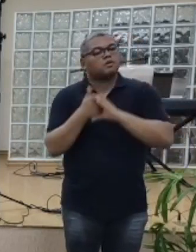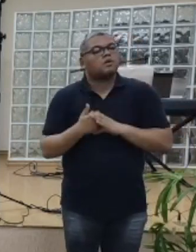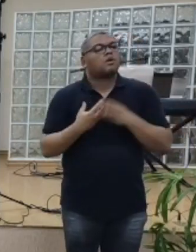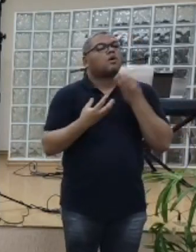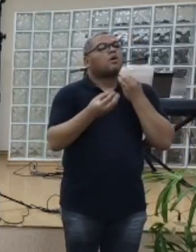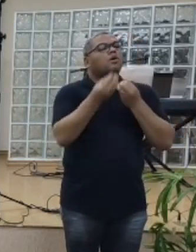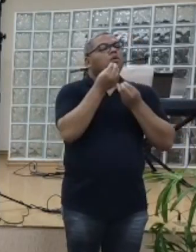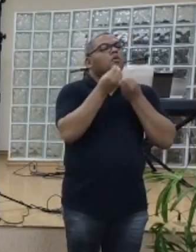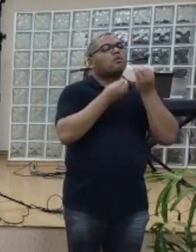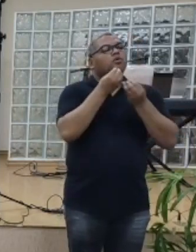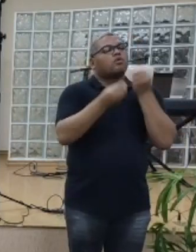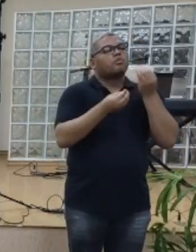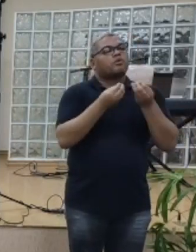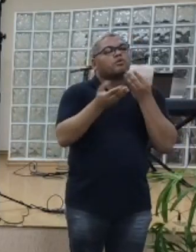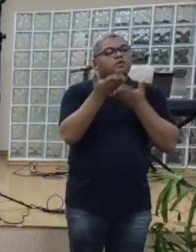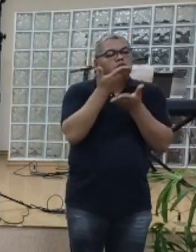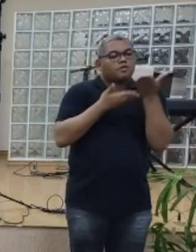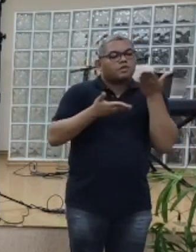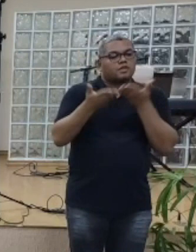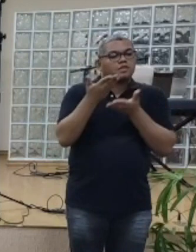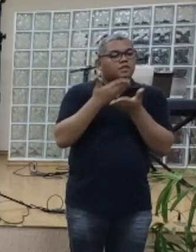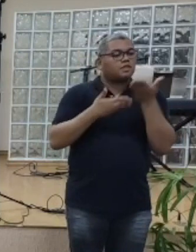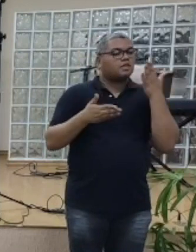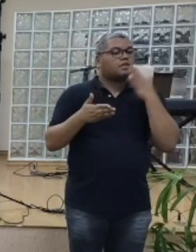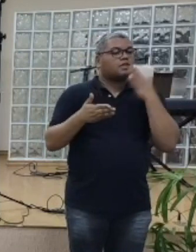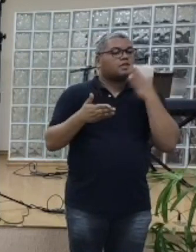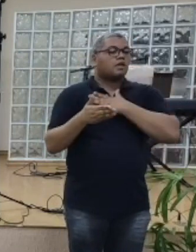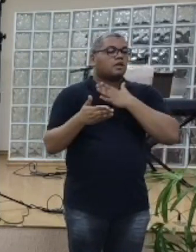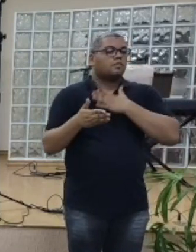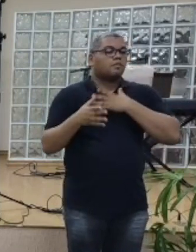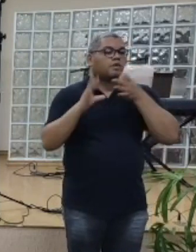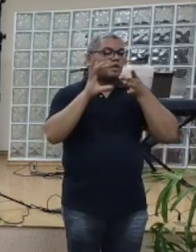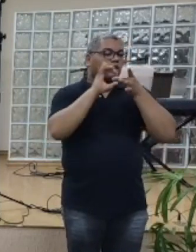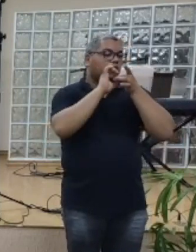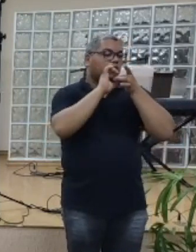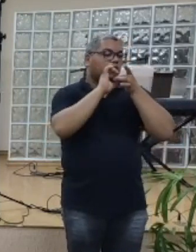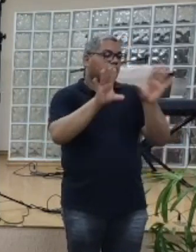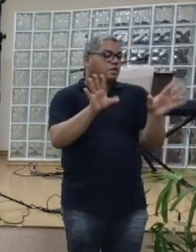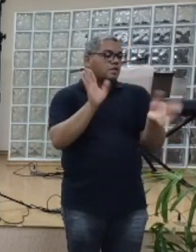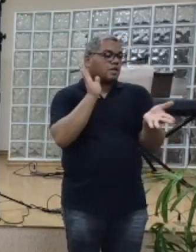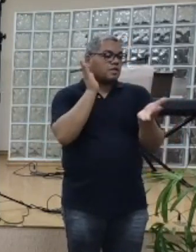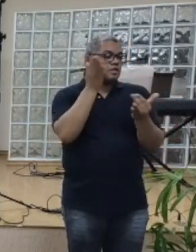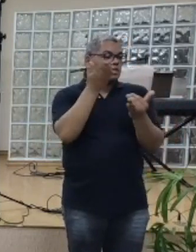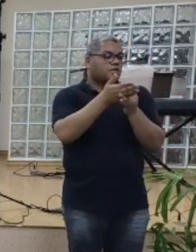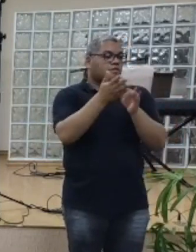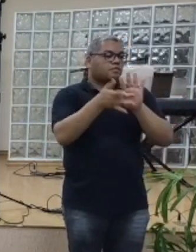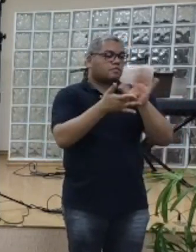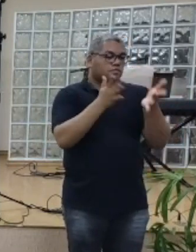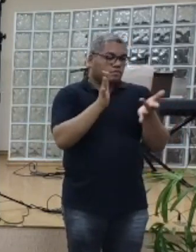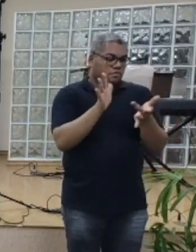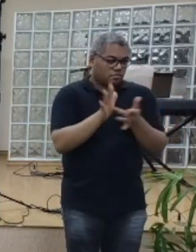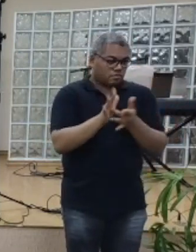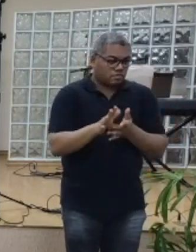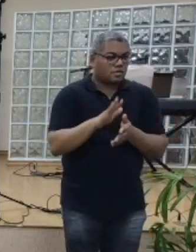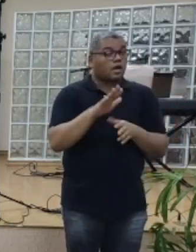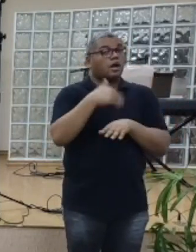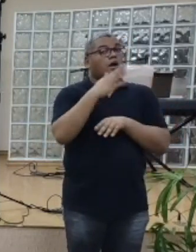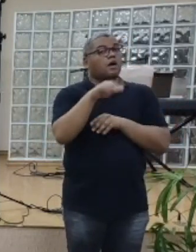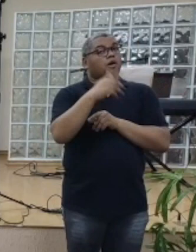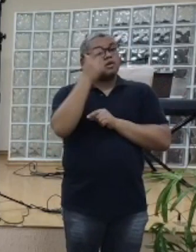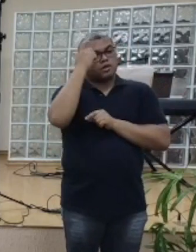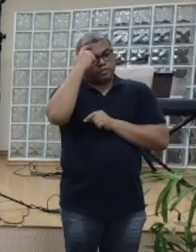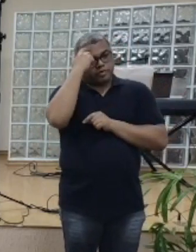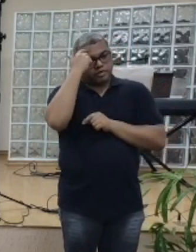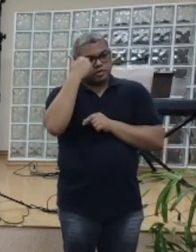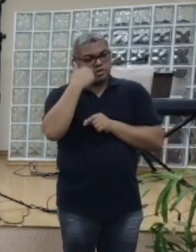liberdade em Cristo Jesus? A carta toda diz que nós somos livres em Cristo Jesus. E quando eu penso que eu sou livre, eu